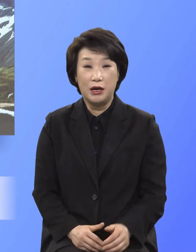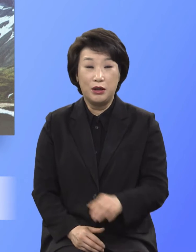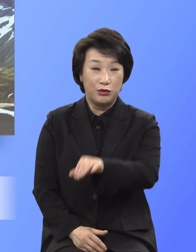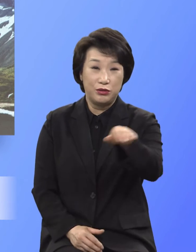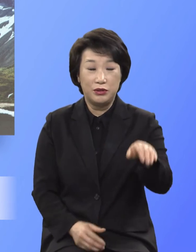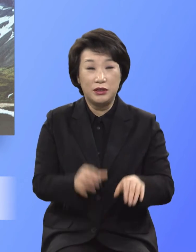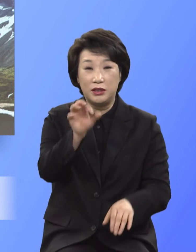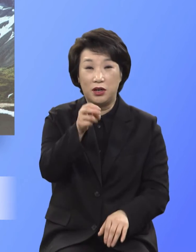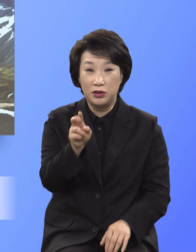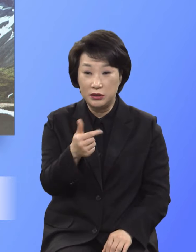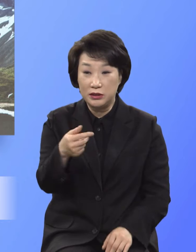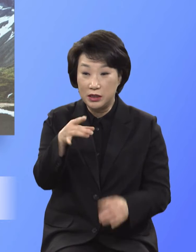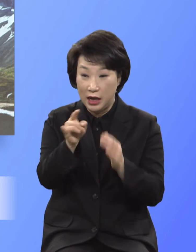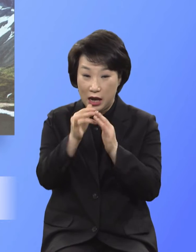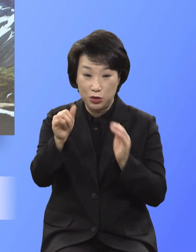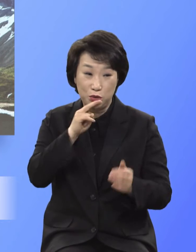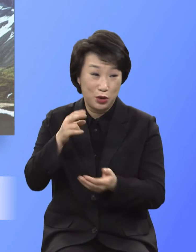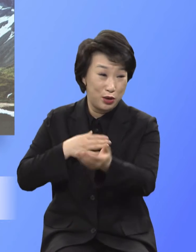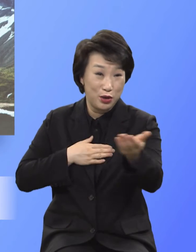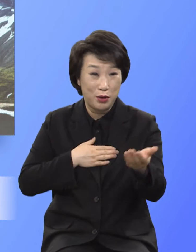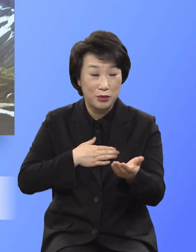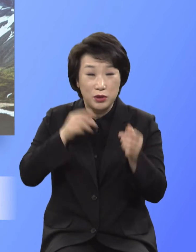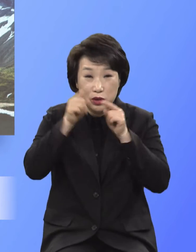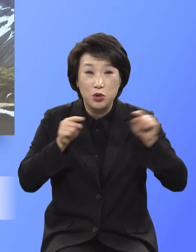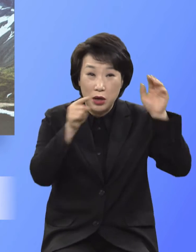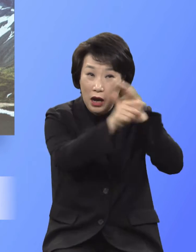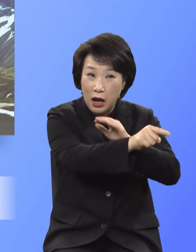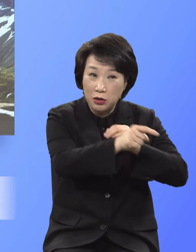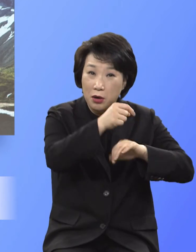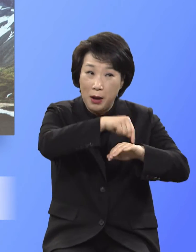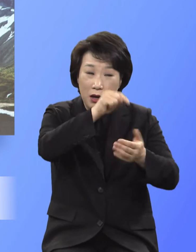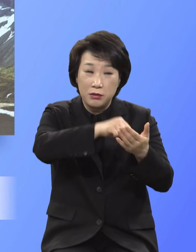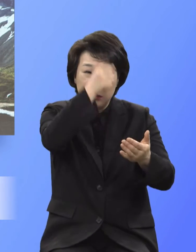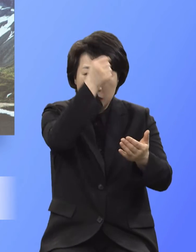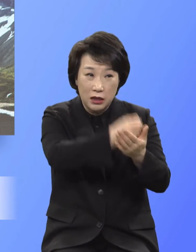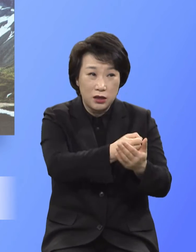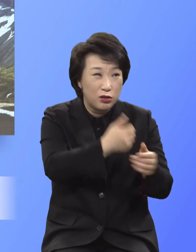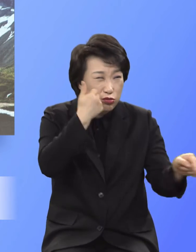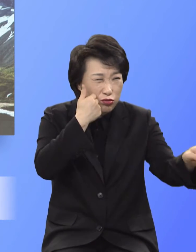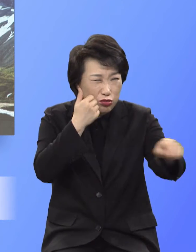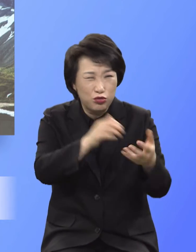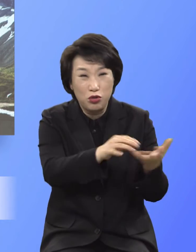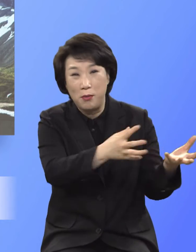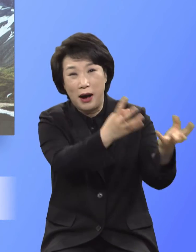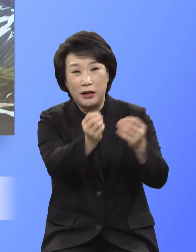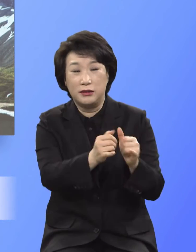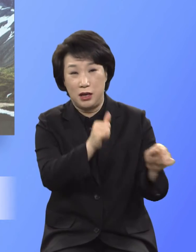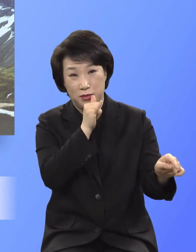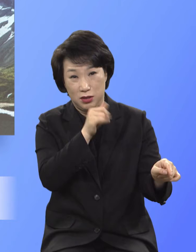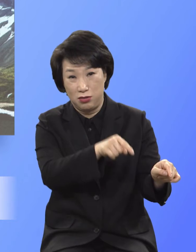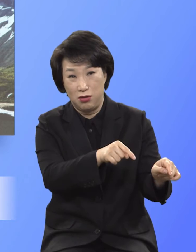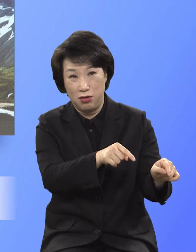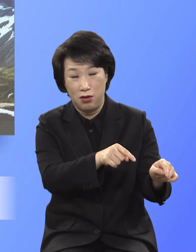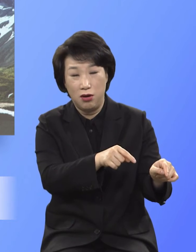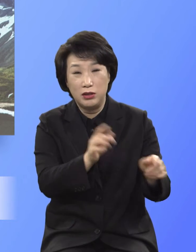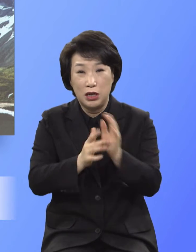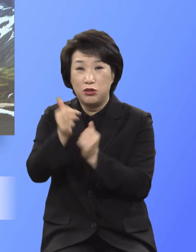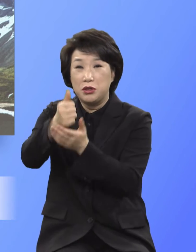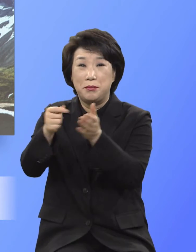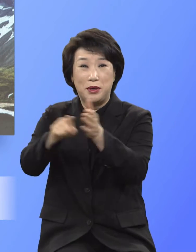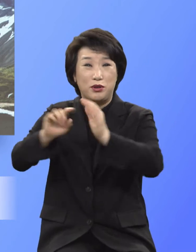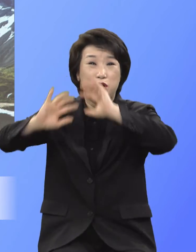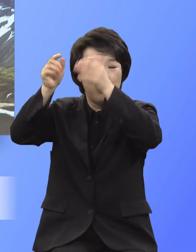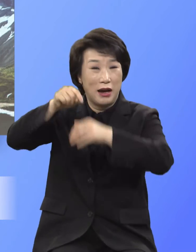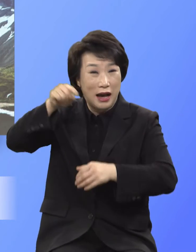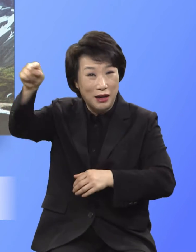우리 연세가족이요, 지옥 가기로 작정된 널브러진 사람들, 예수 믿고